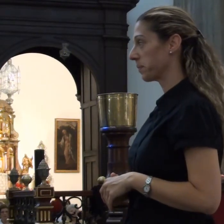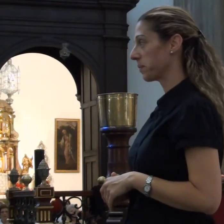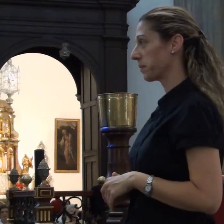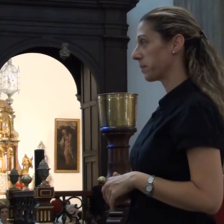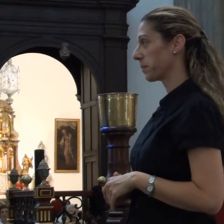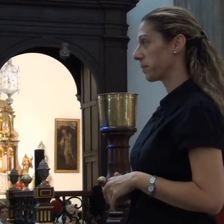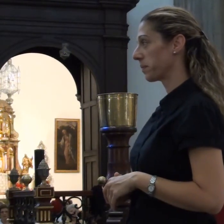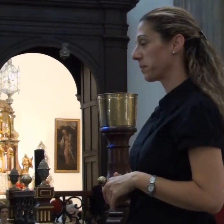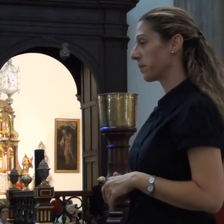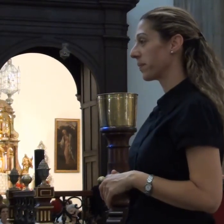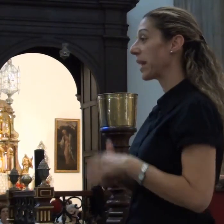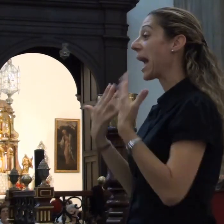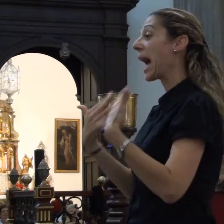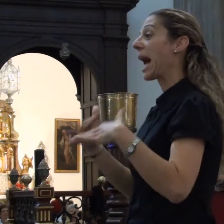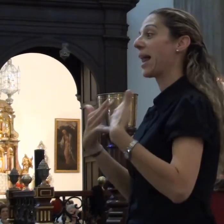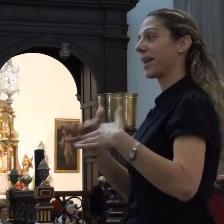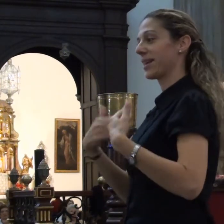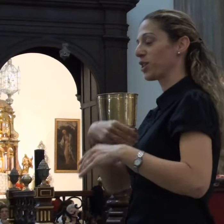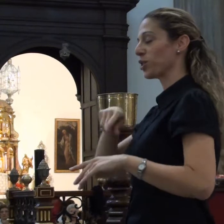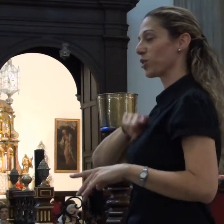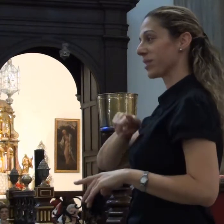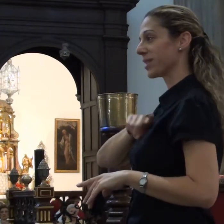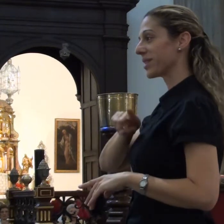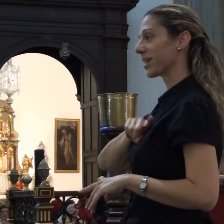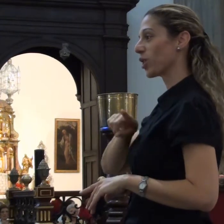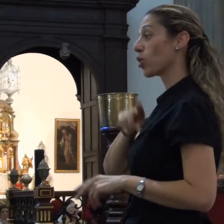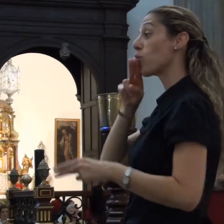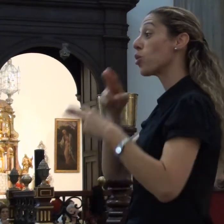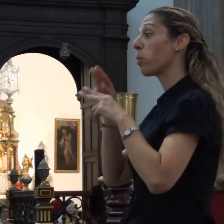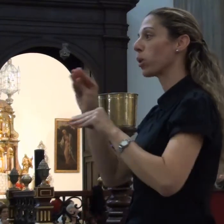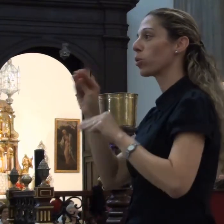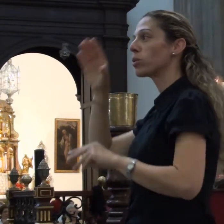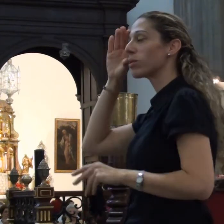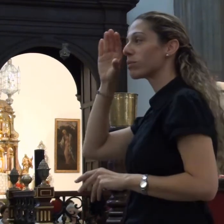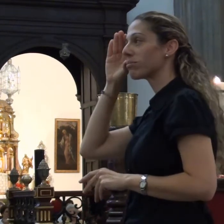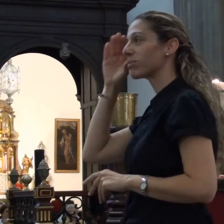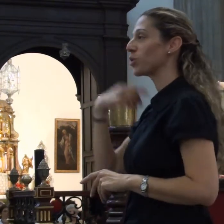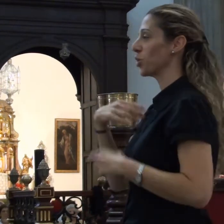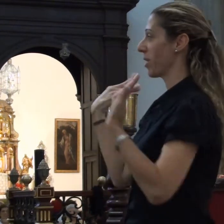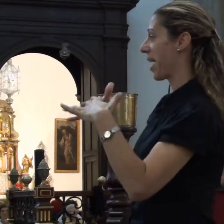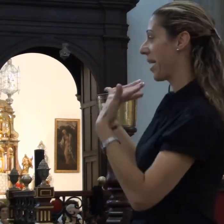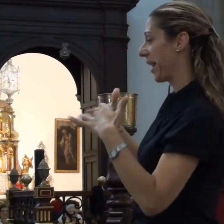qué alegría yo siento cuando escucho tu nombre